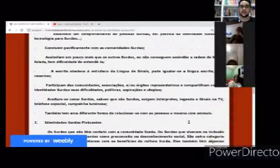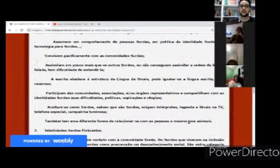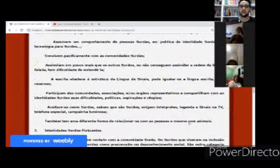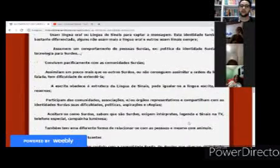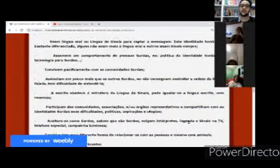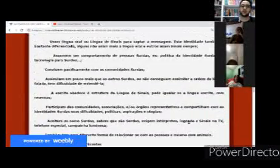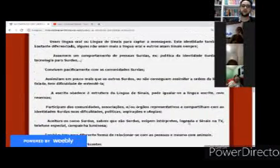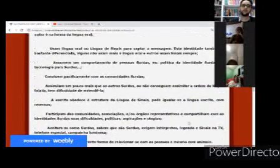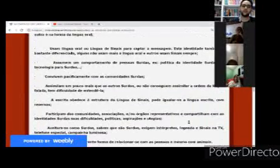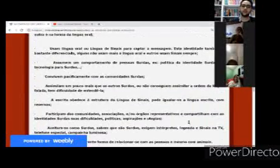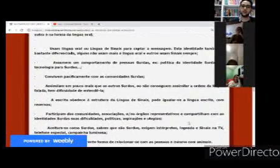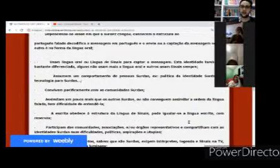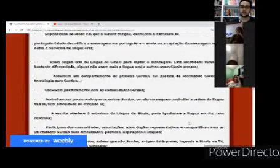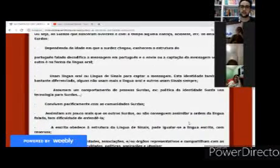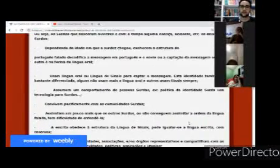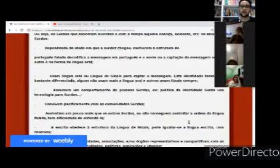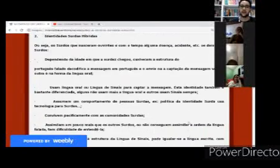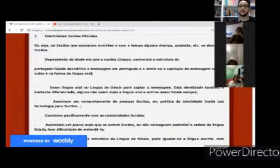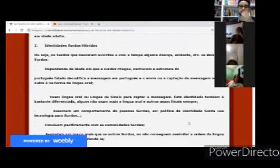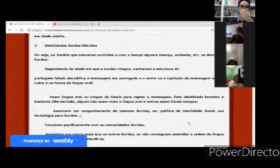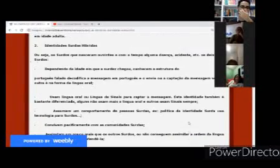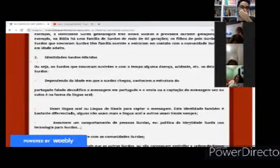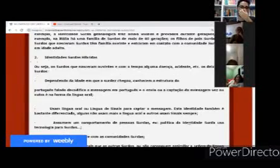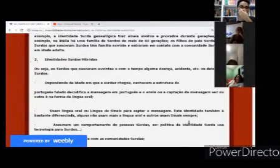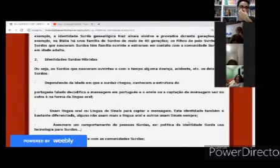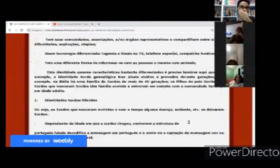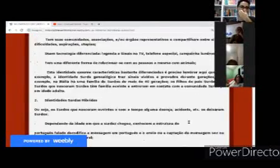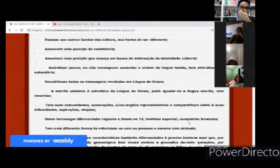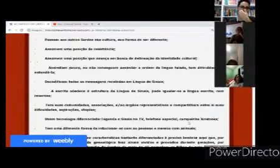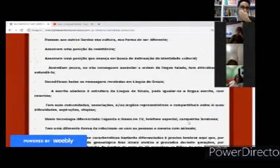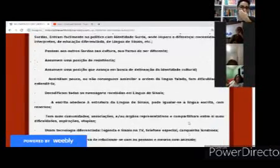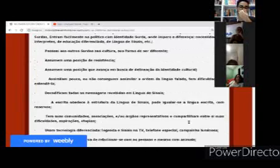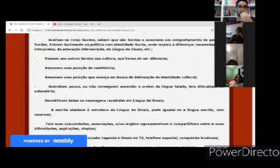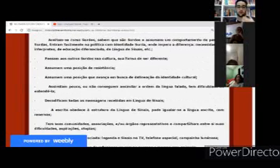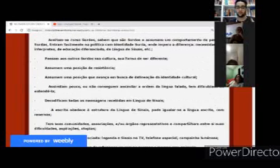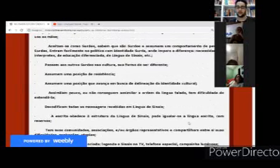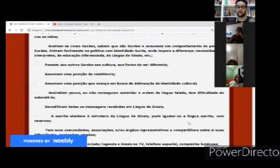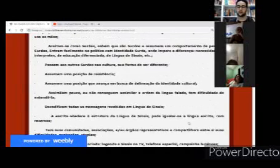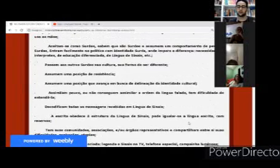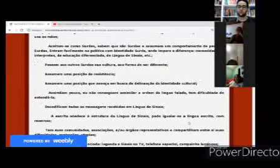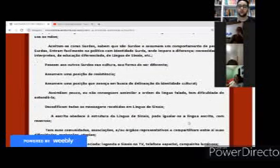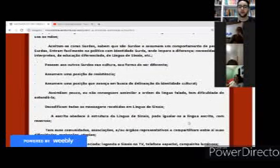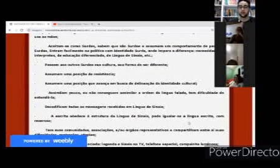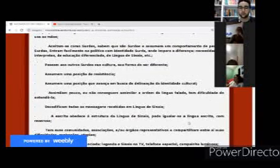7 diferentes tipos de identidades. Essas identidades, elas são caracterizadas dentro da comunidade da cultura